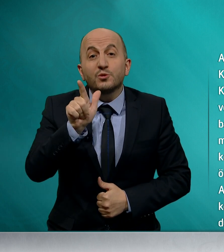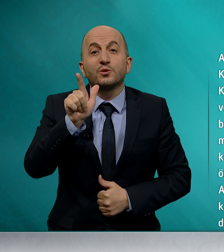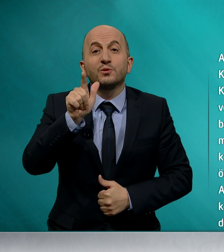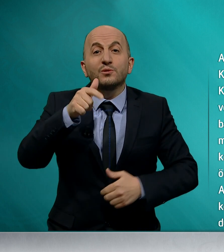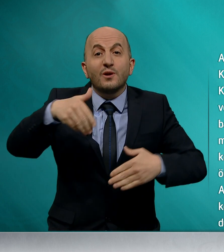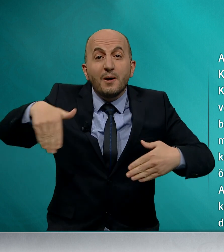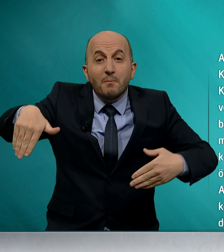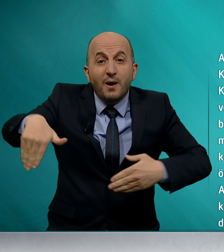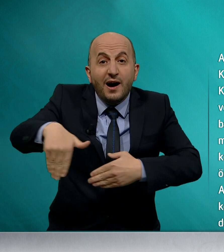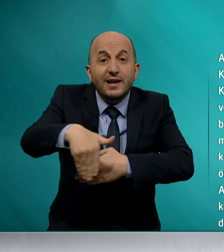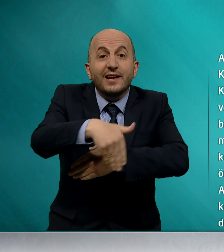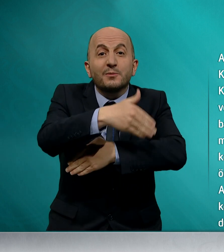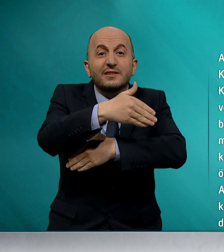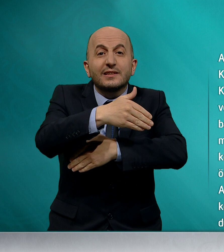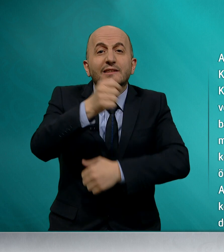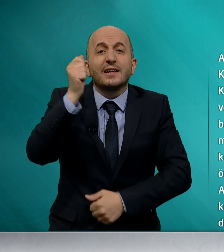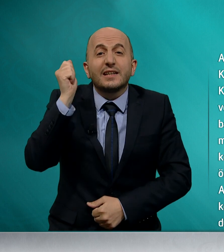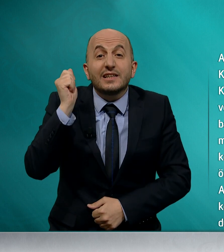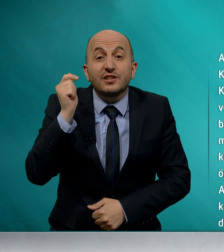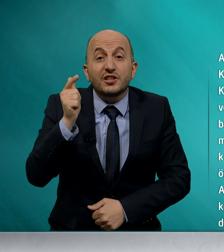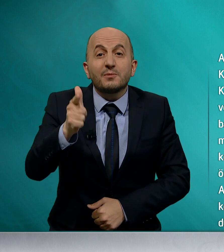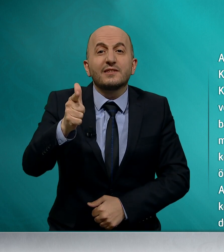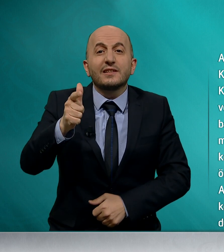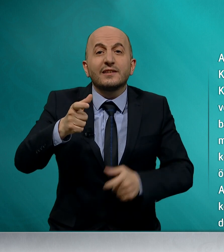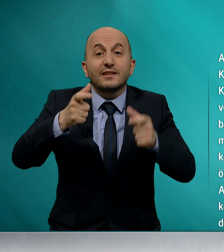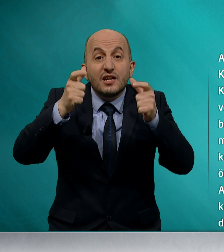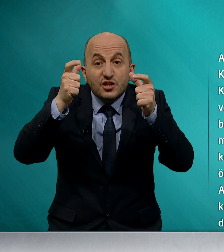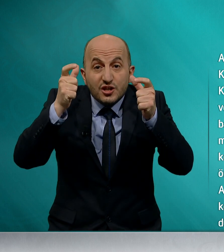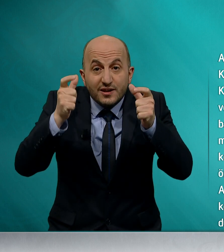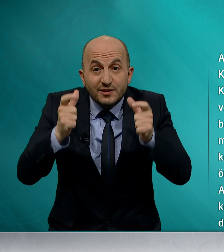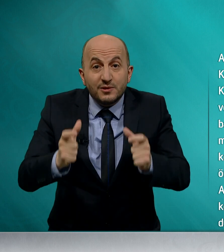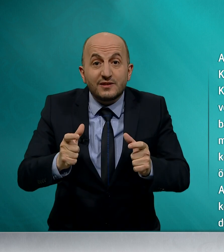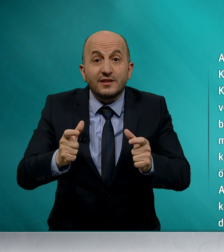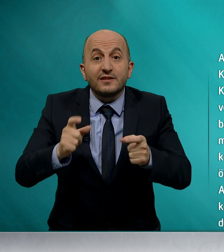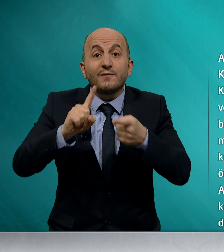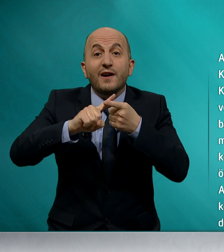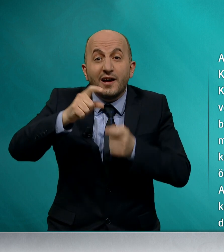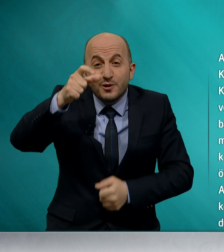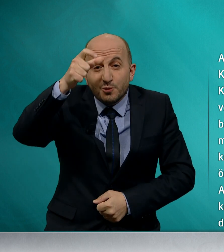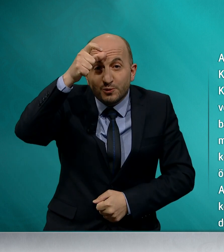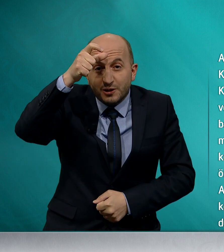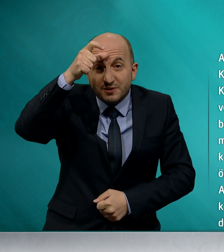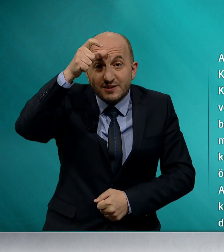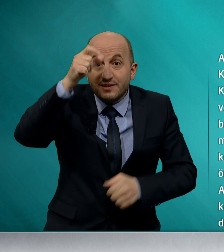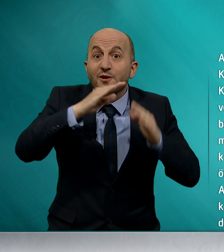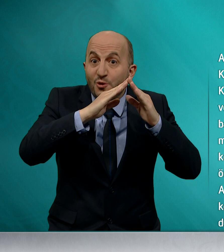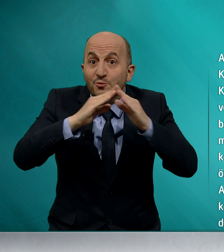Köyümüzün, mahallemizin, ilçemizin, şehrimizin ve ülkemizin de